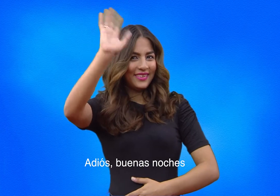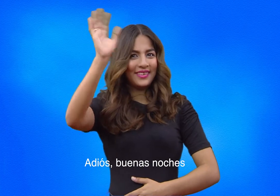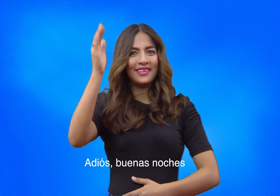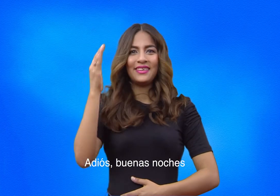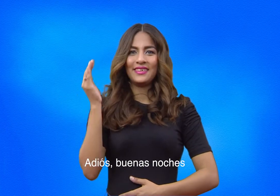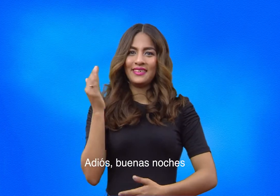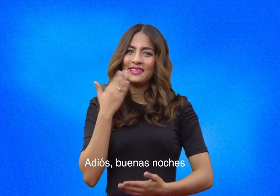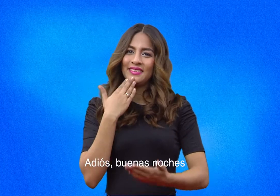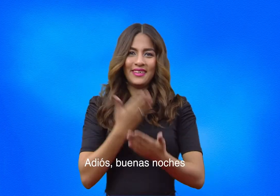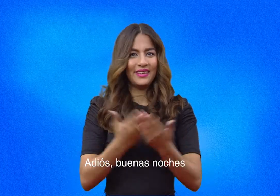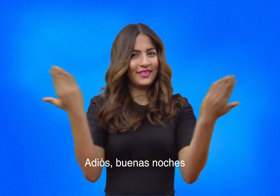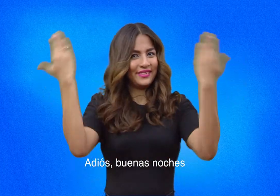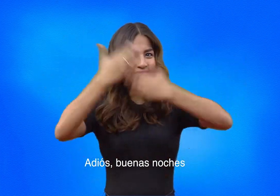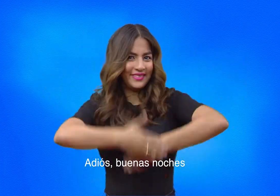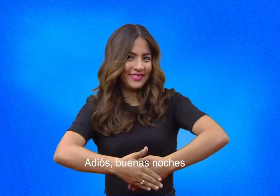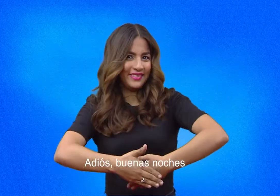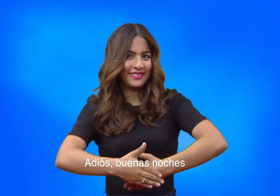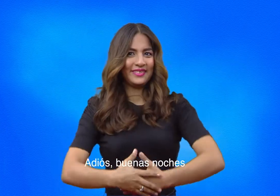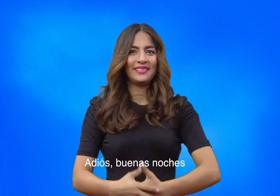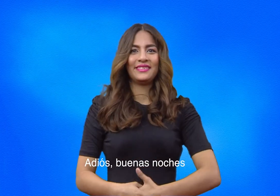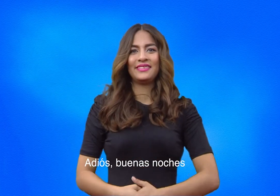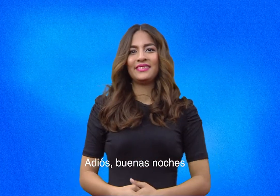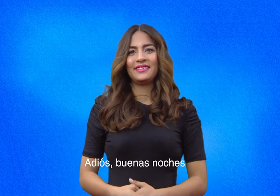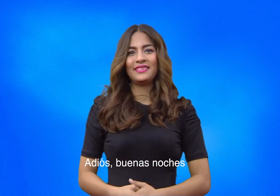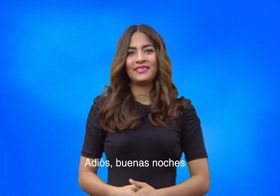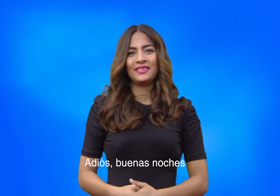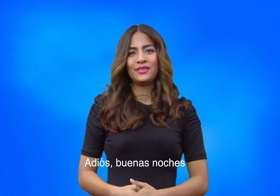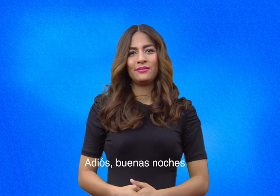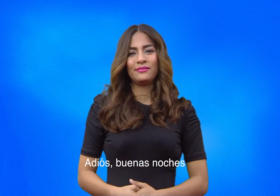Adiós. Buenas noches.